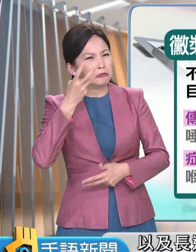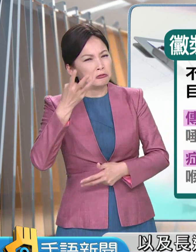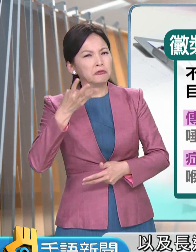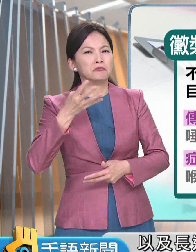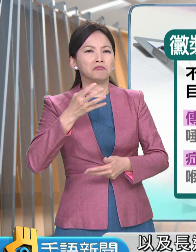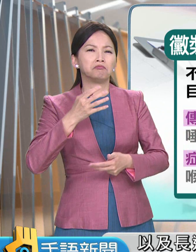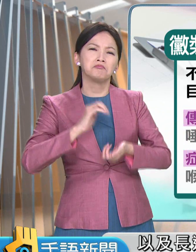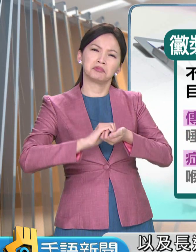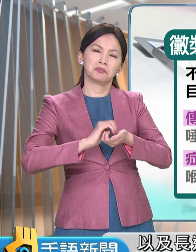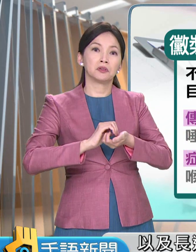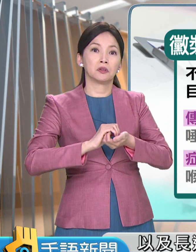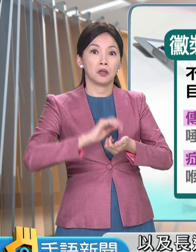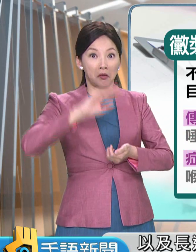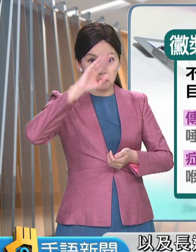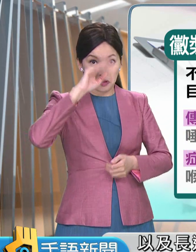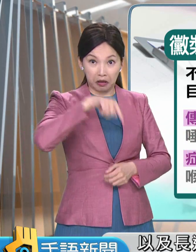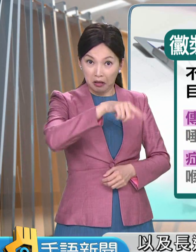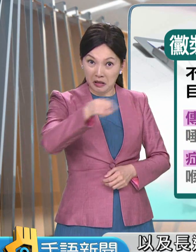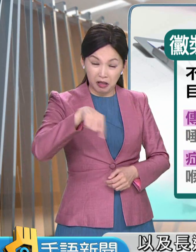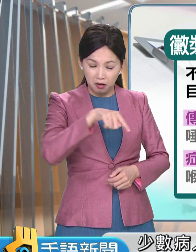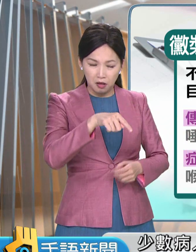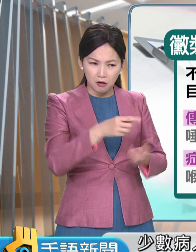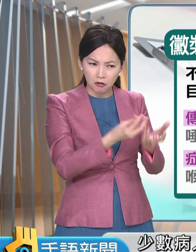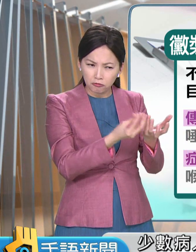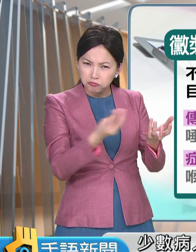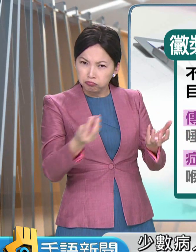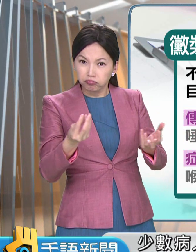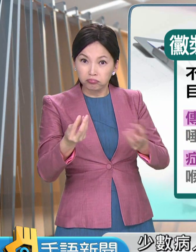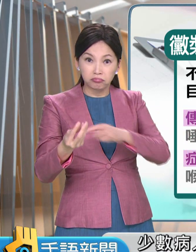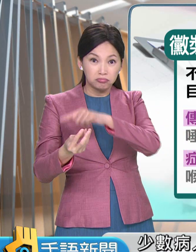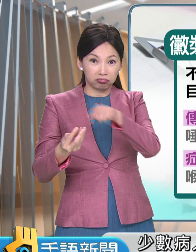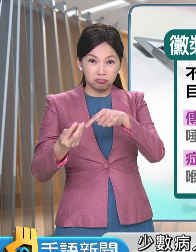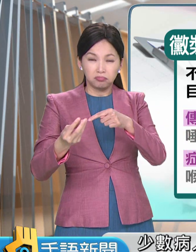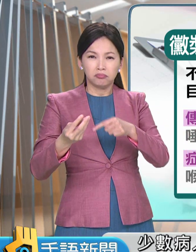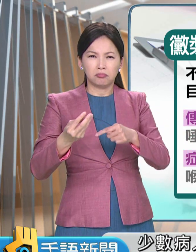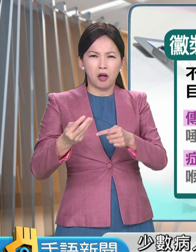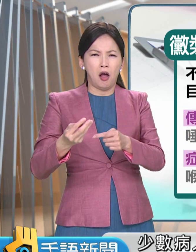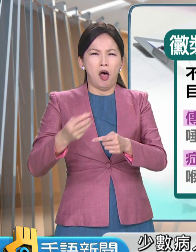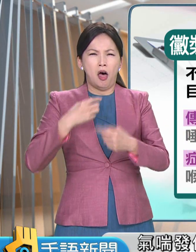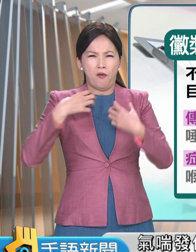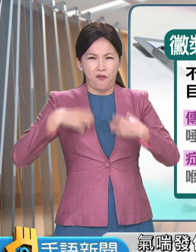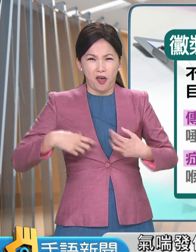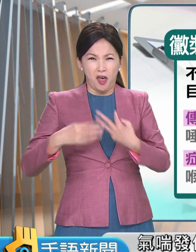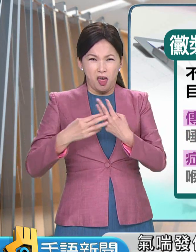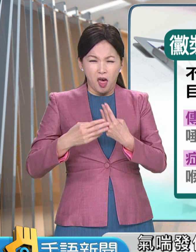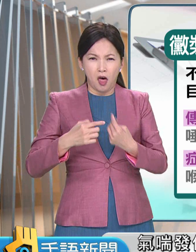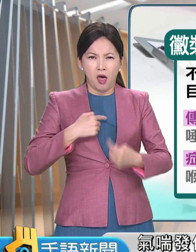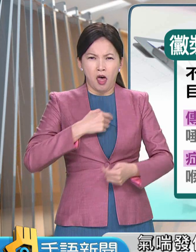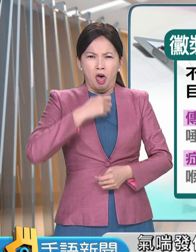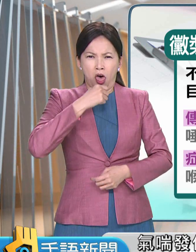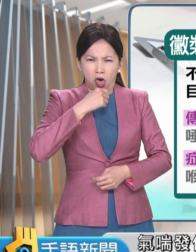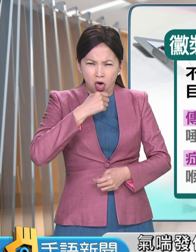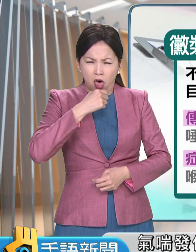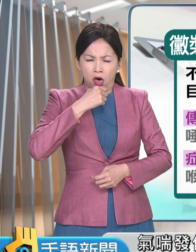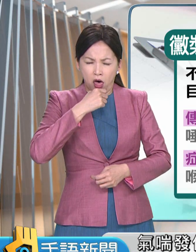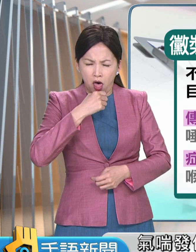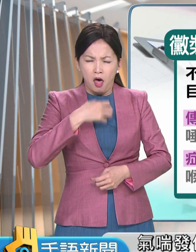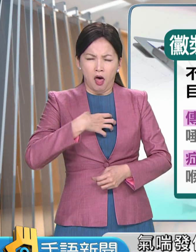咳嗽。有少数的病人会有严重肺炎、气喘发作等严重的并发症。